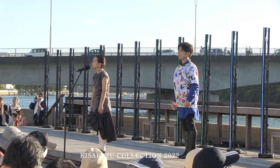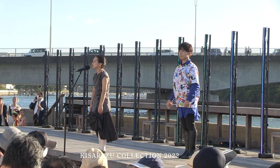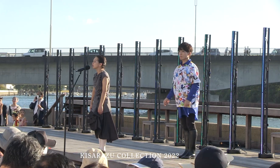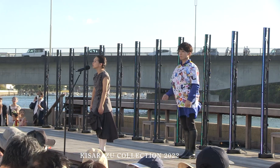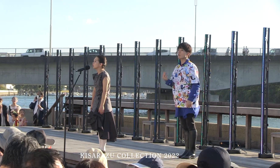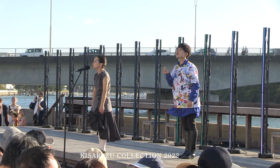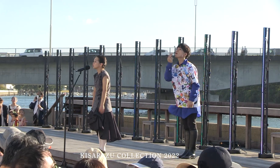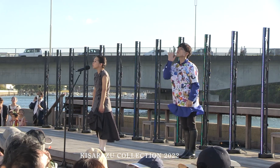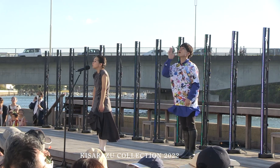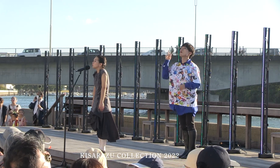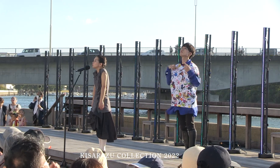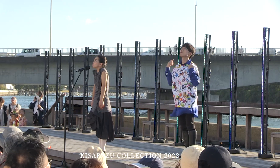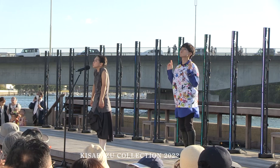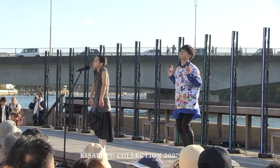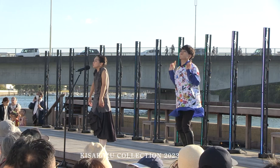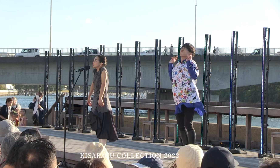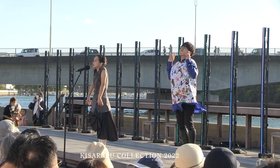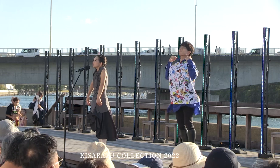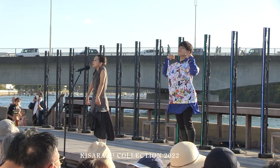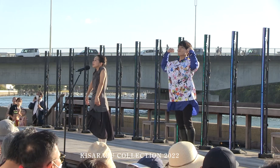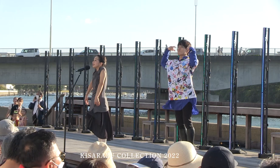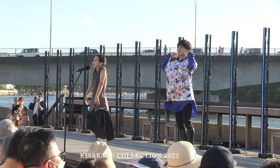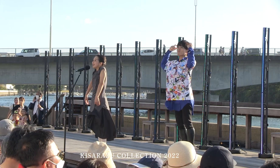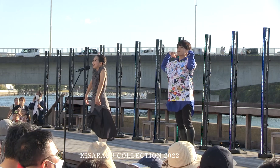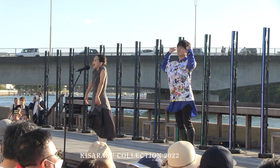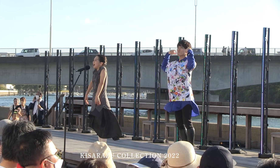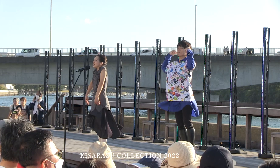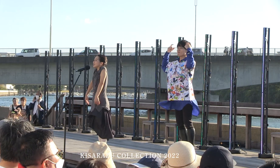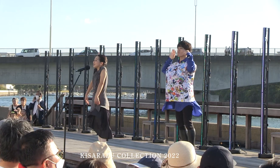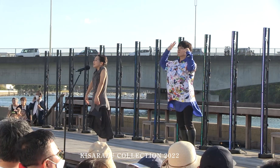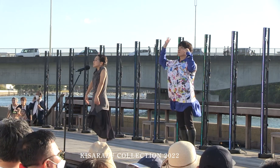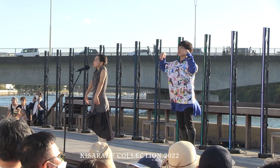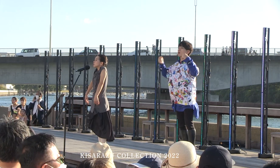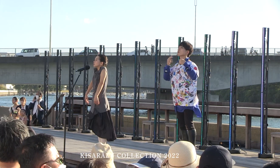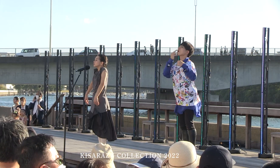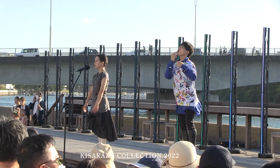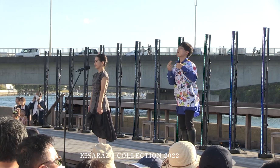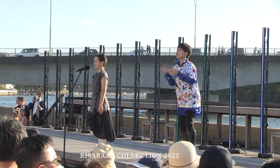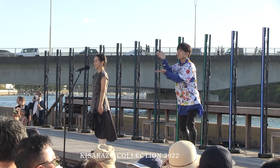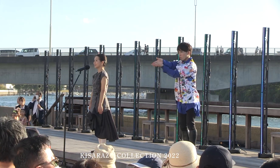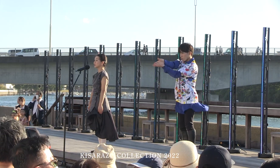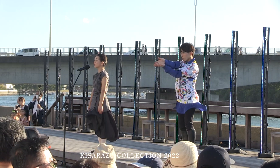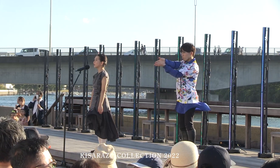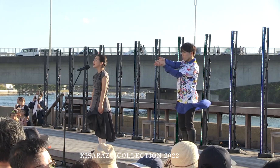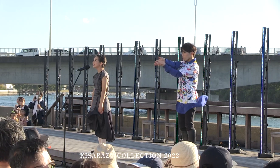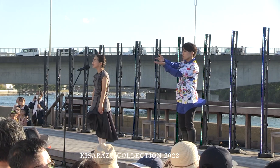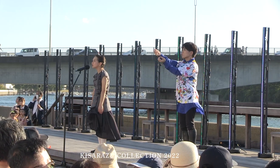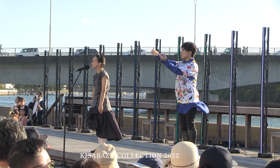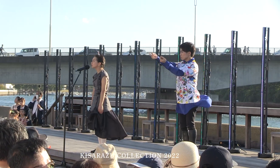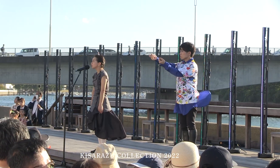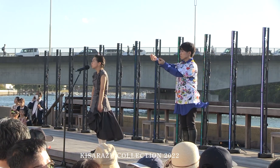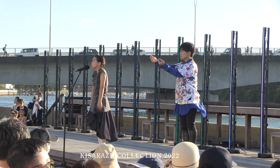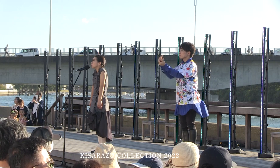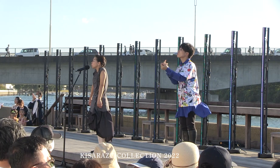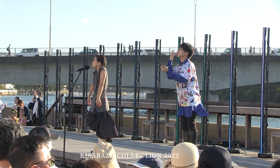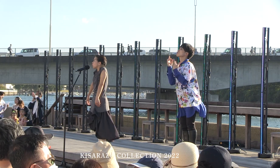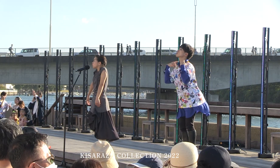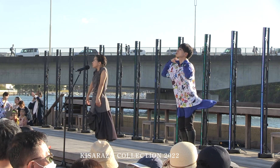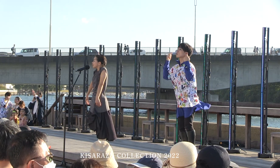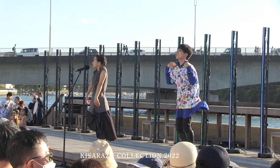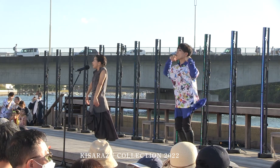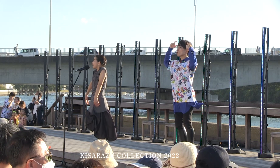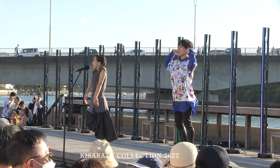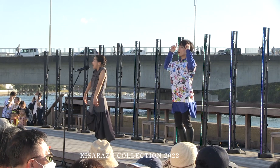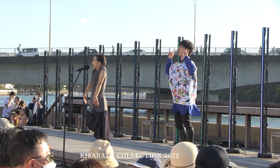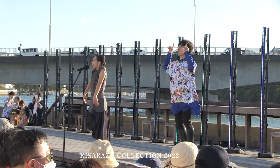息を吸って肩をぐーっと持ち上げて、吐いてストップ。そう、息を吸ってぐーっと肩を